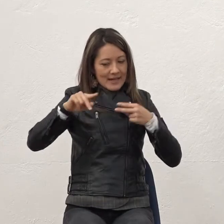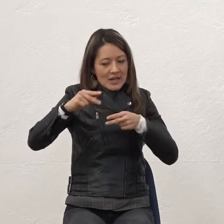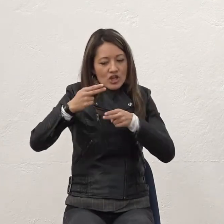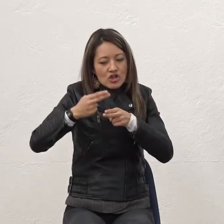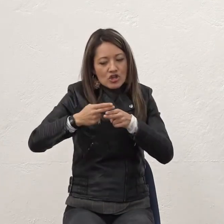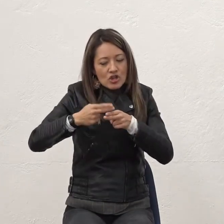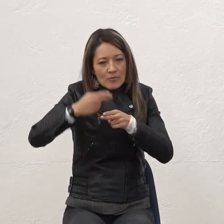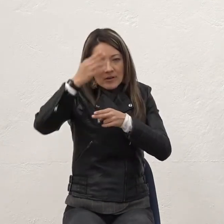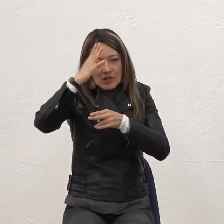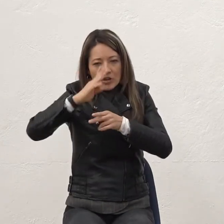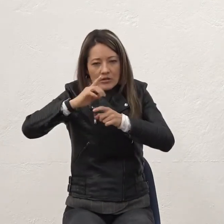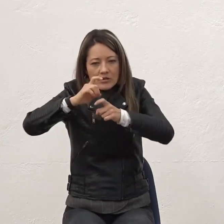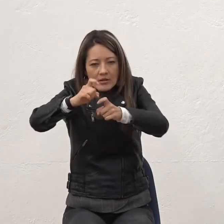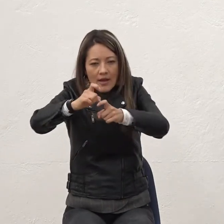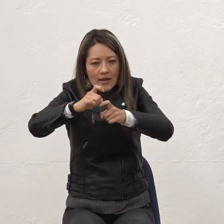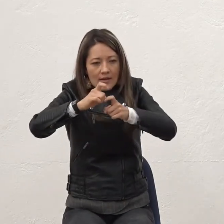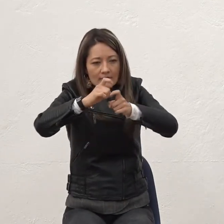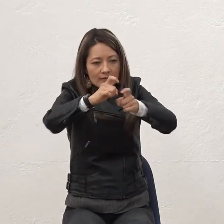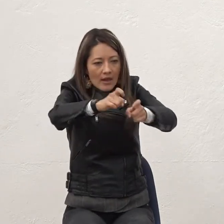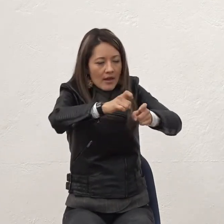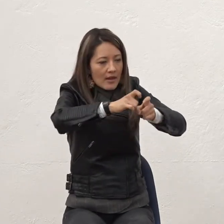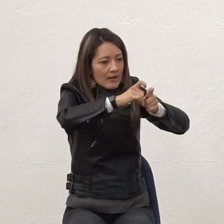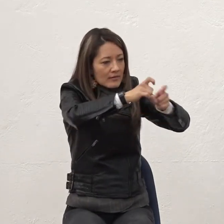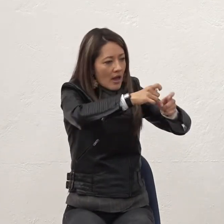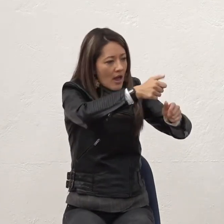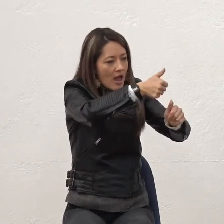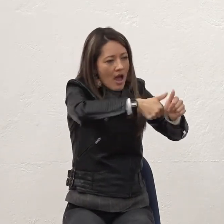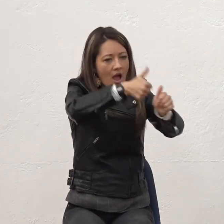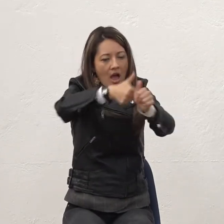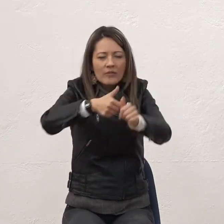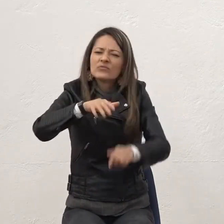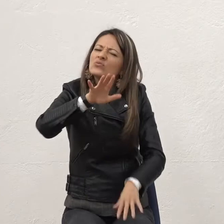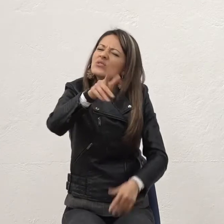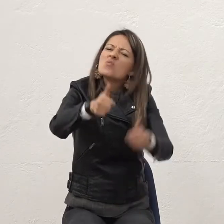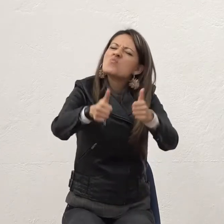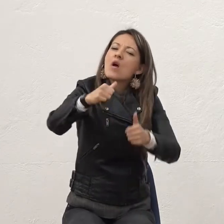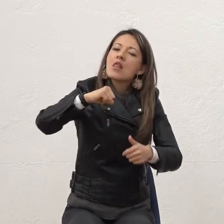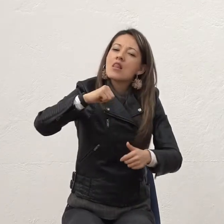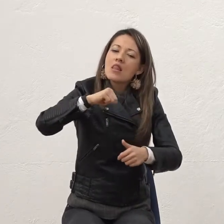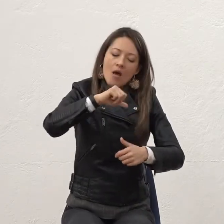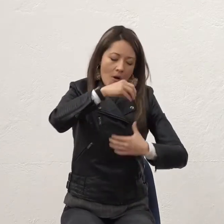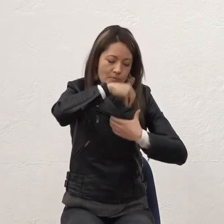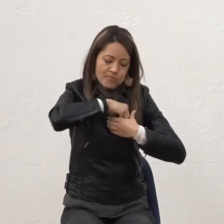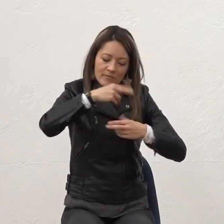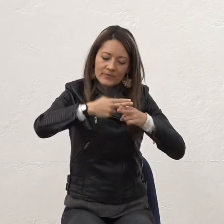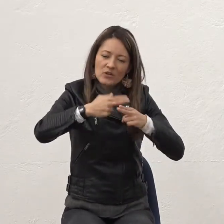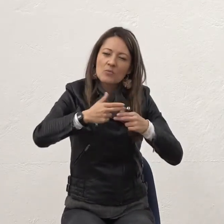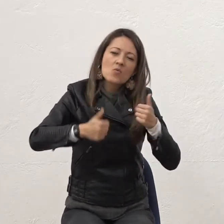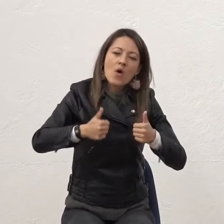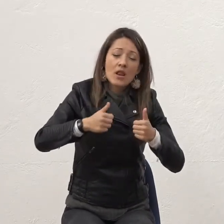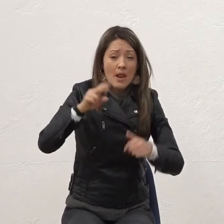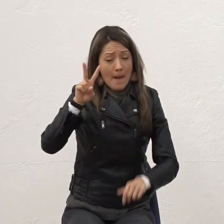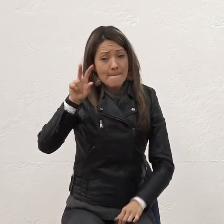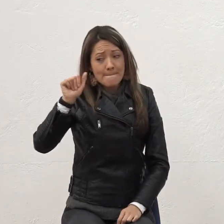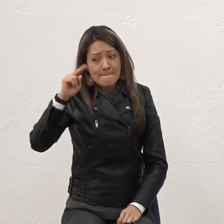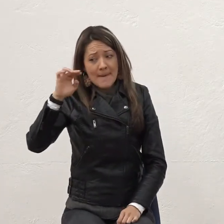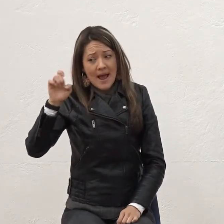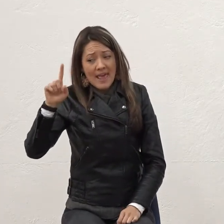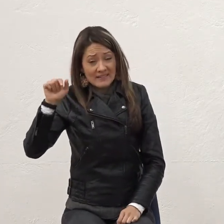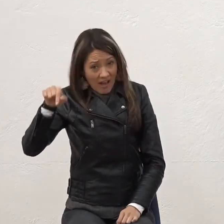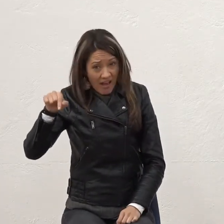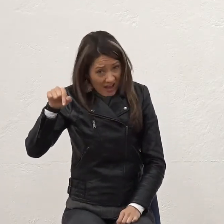que Dios nos dio a cada uno de nosotros. ¿Qué nombre tiene usted? No, Vanessa, no ese